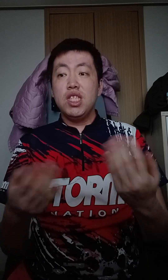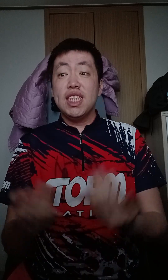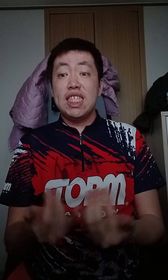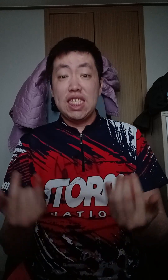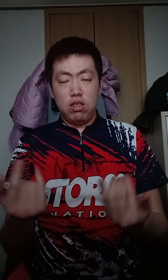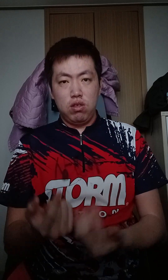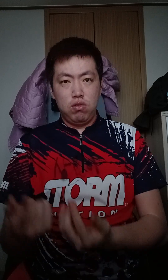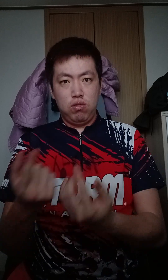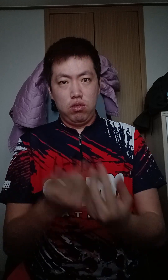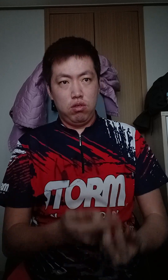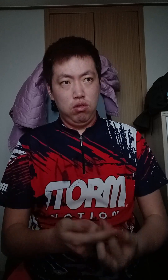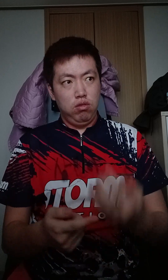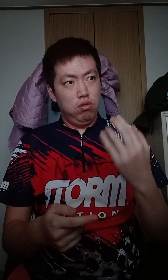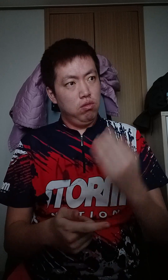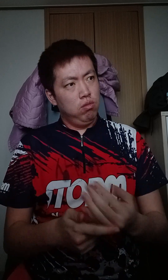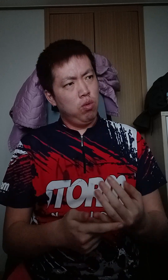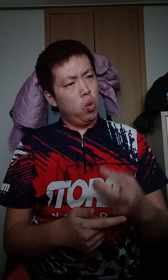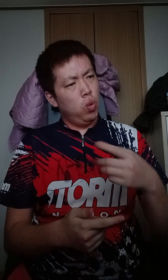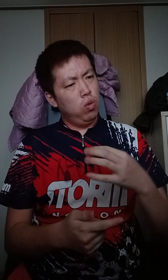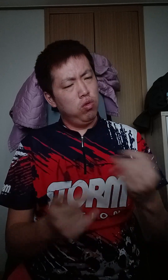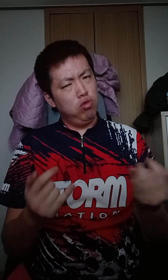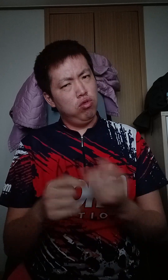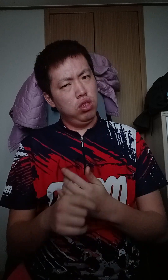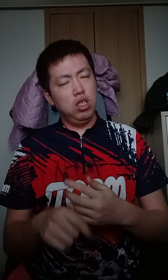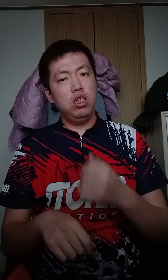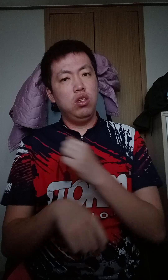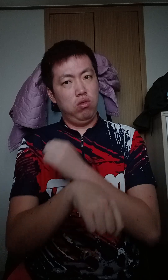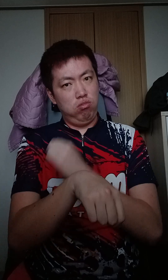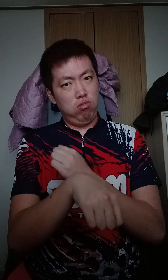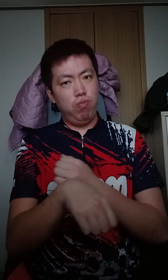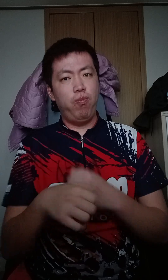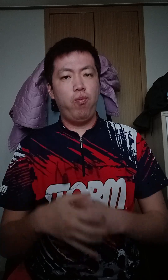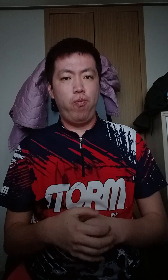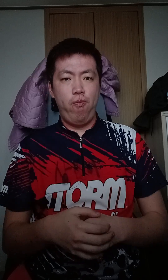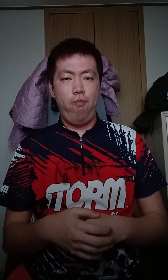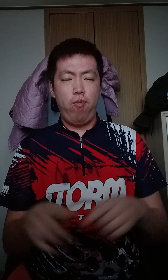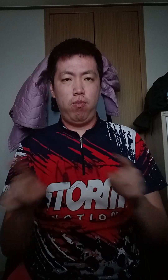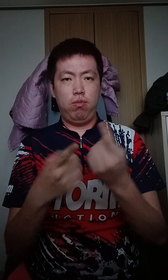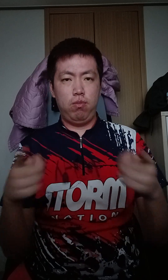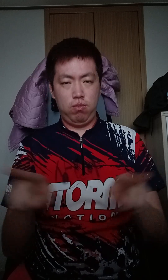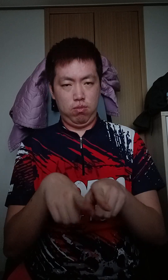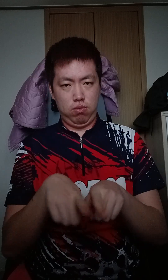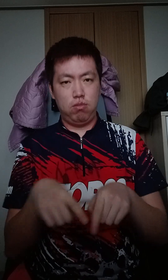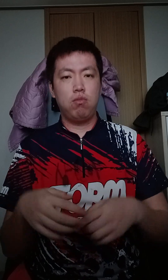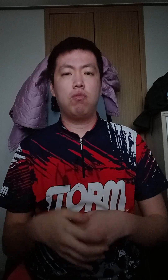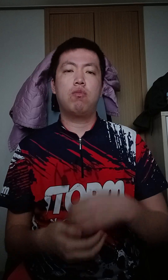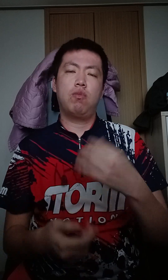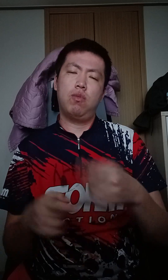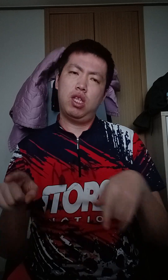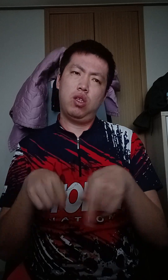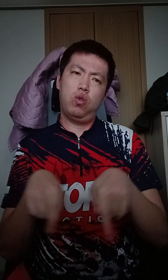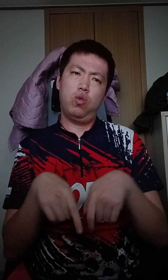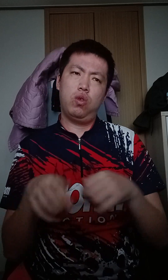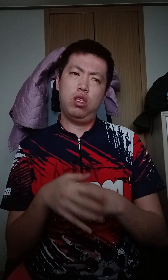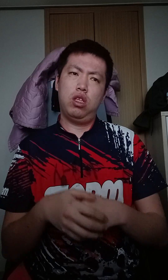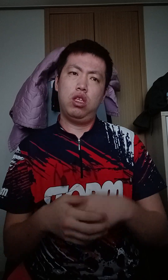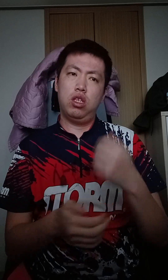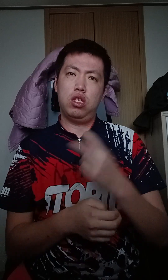전문대 졸업해서 보육사로 들어온 선생님이나 월급이 똑같아요. 자격 조건은 똑같아요. 사회복지사 2급